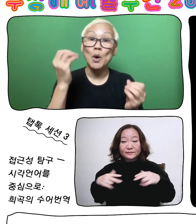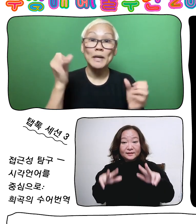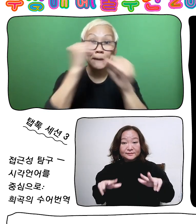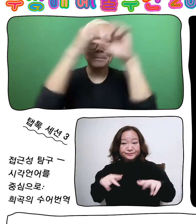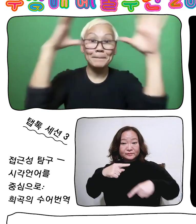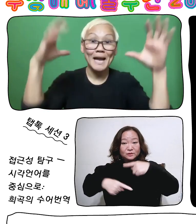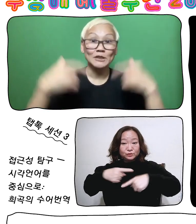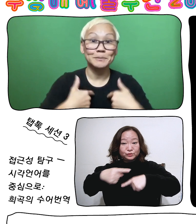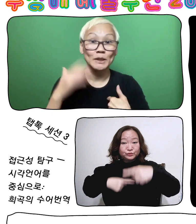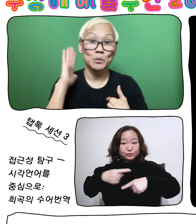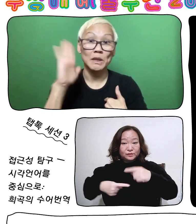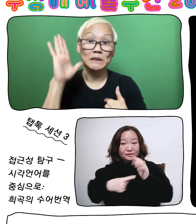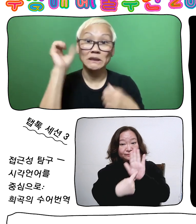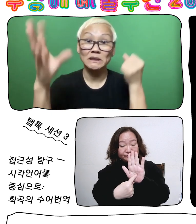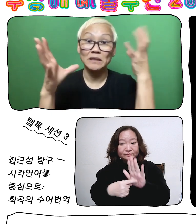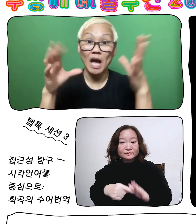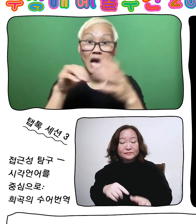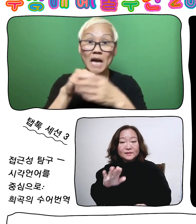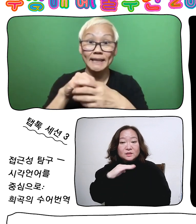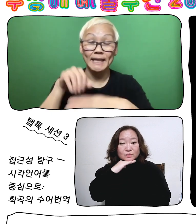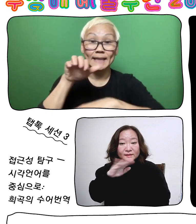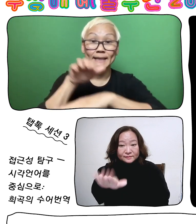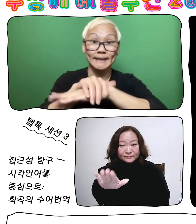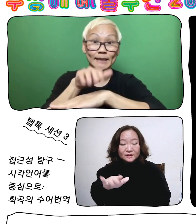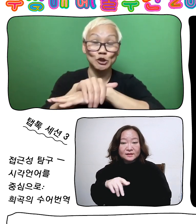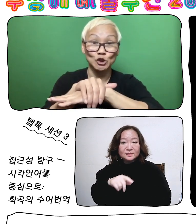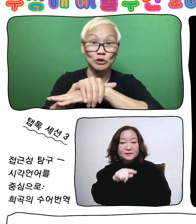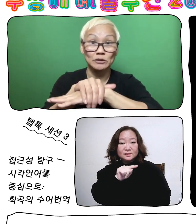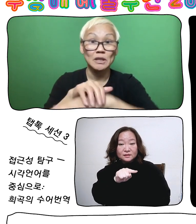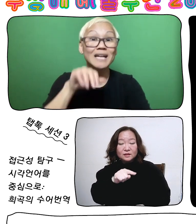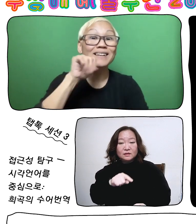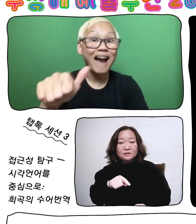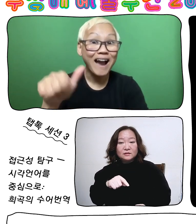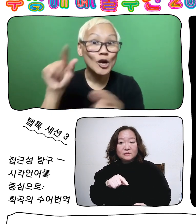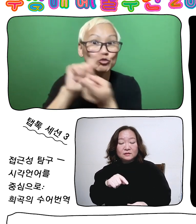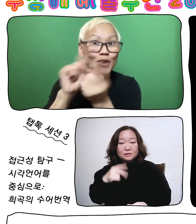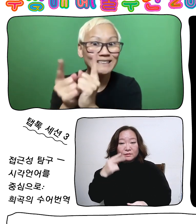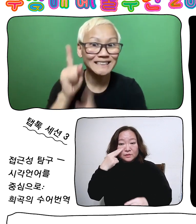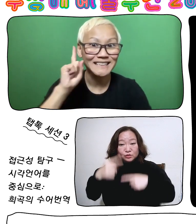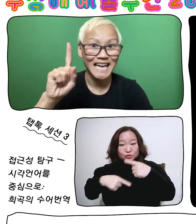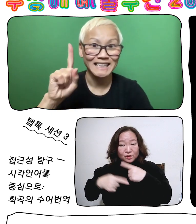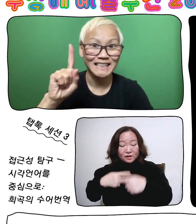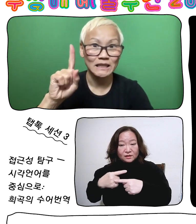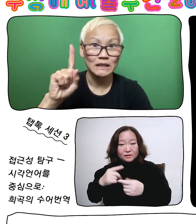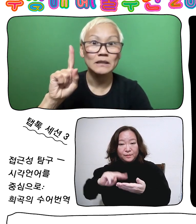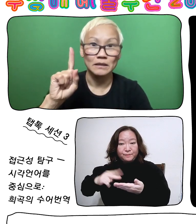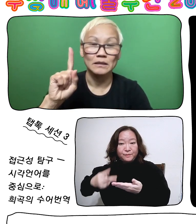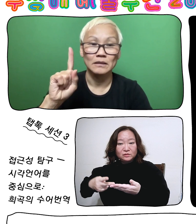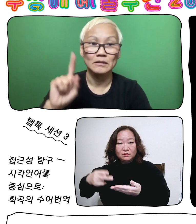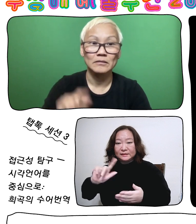이 문장들을 수어로 번역한 것을 먼저 보여드리겠습니다.